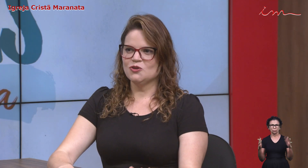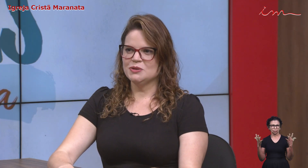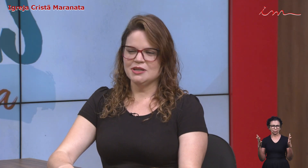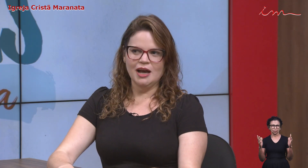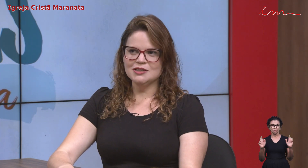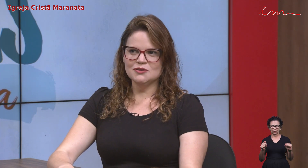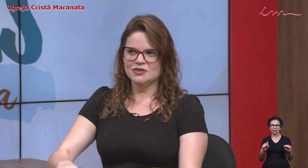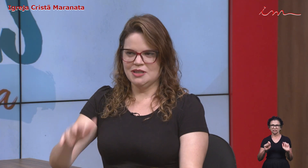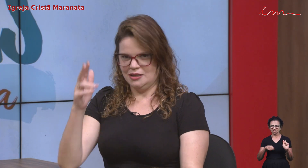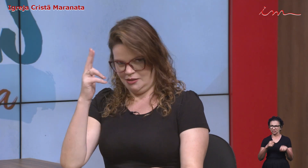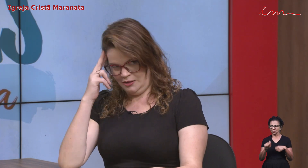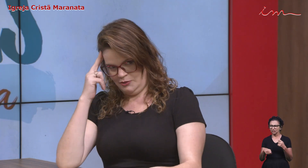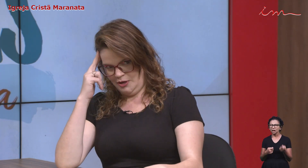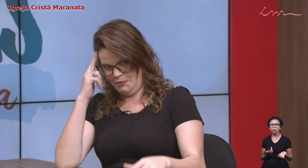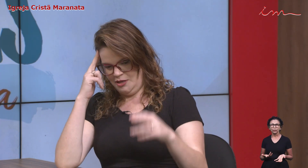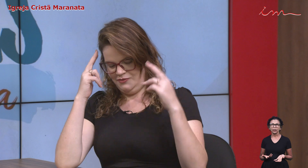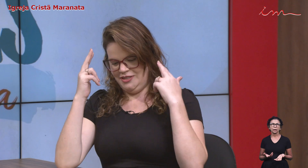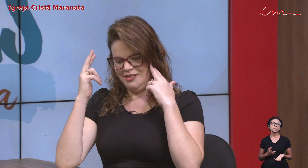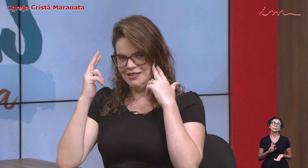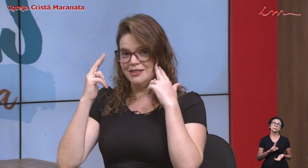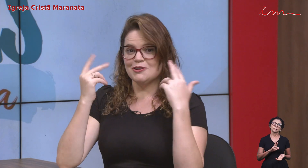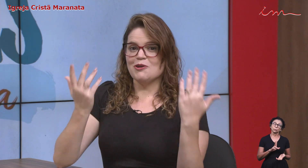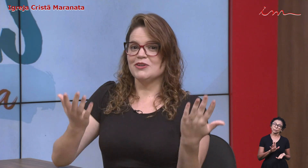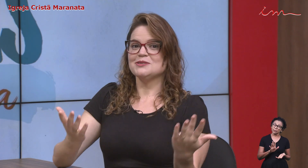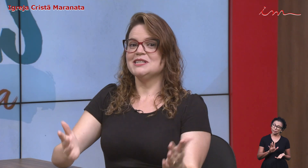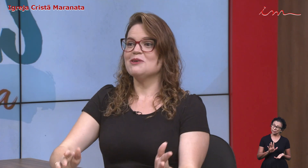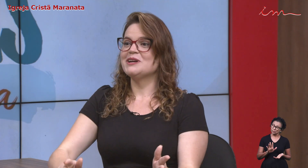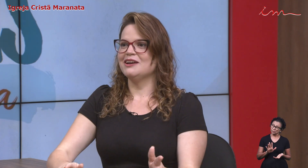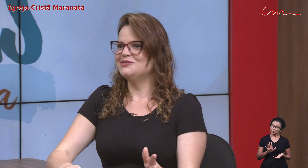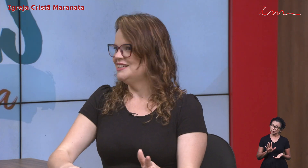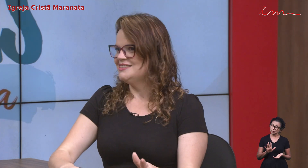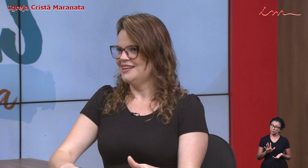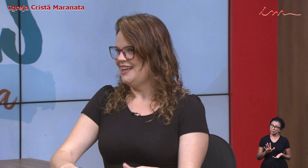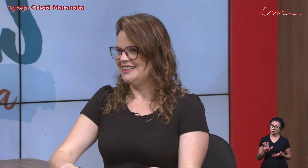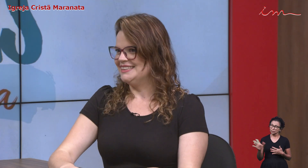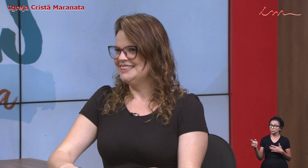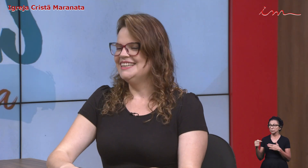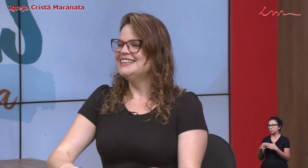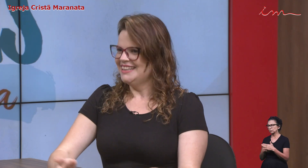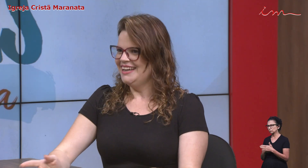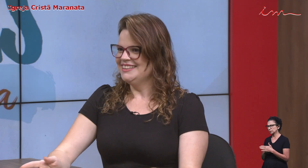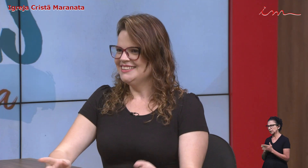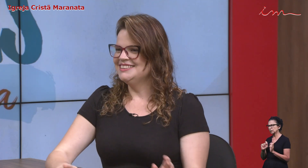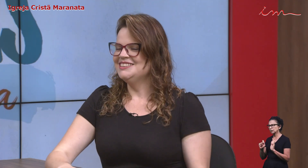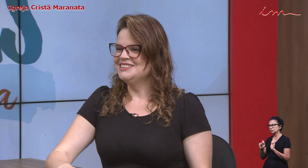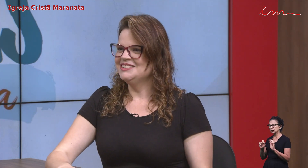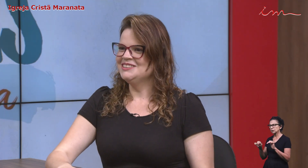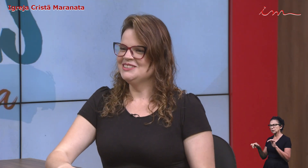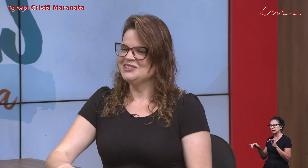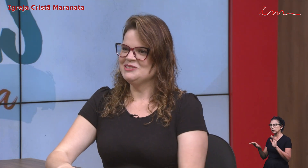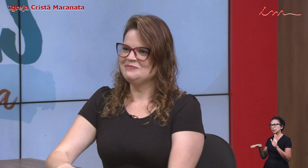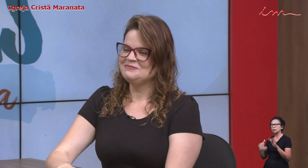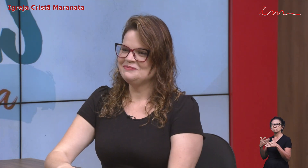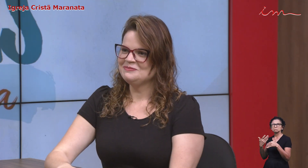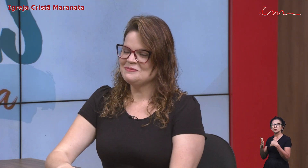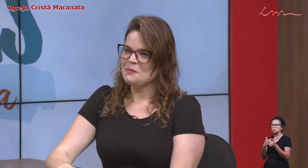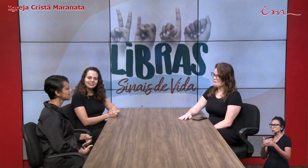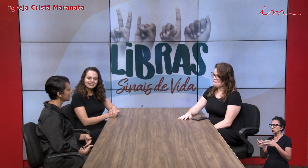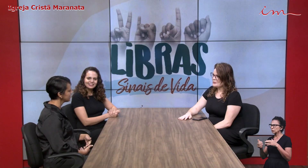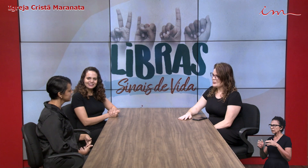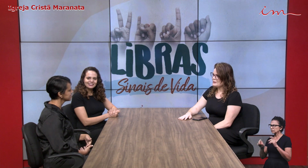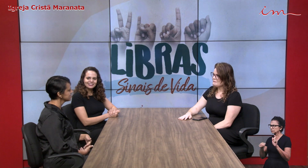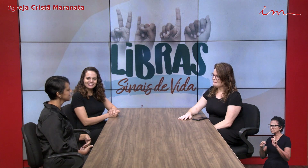igreja, a Suda falou assim, e se eu fizer assim com a cabeça, fazer assim, eu faço, isso é o quê? Eu falei, isso é nada, né? É isso que diferencia também